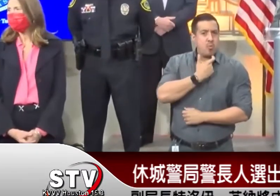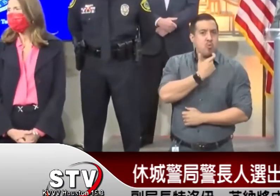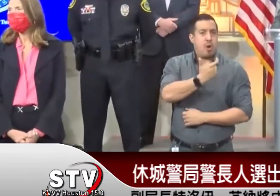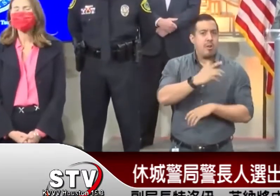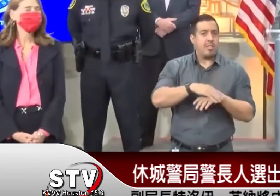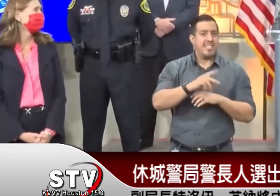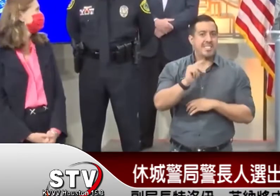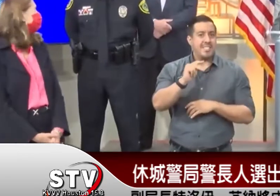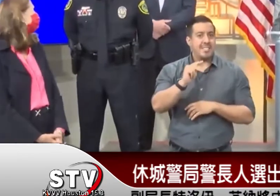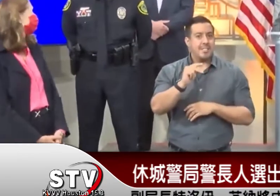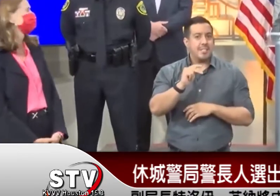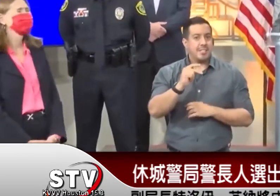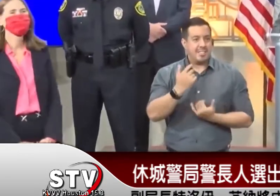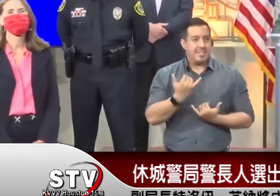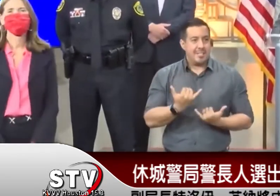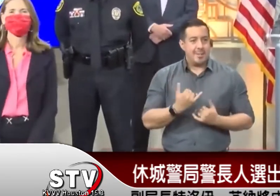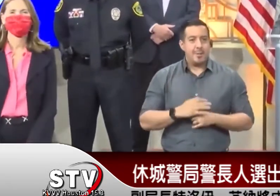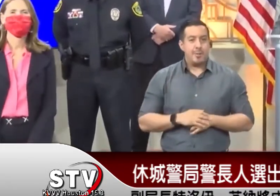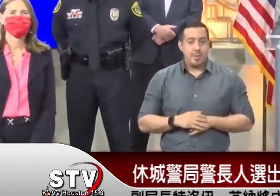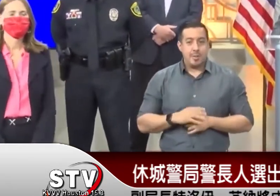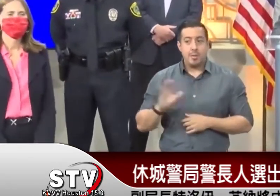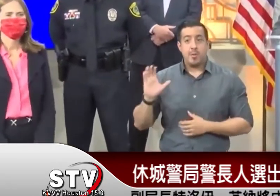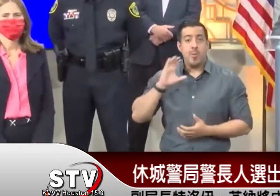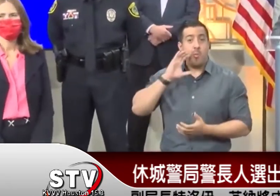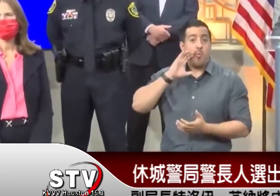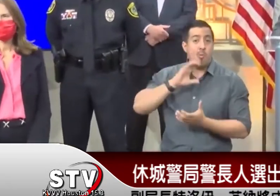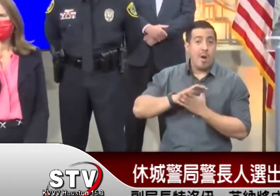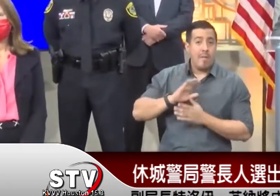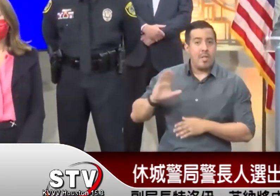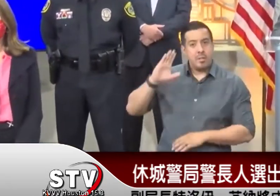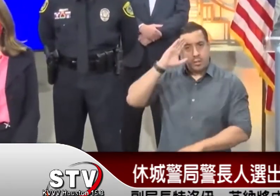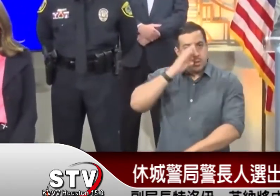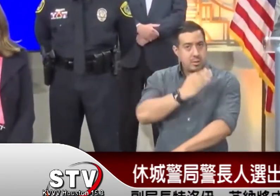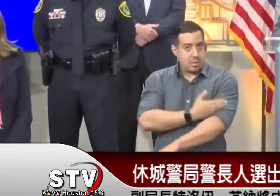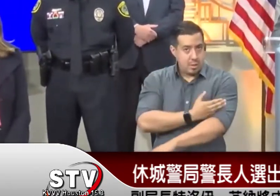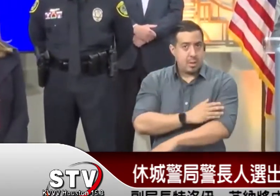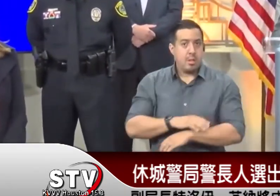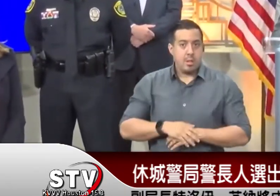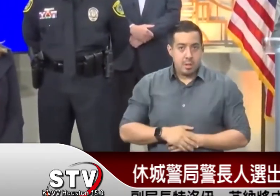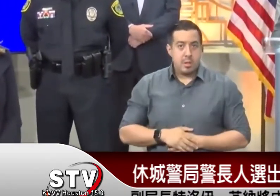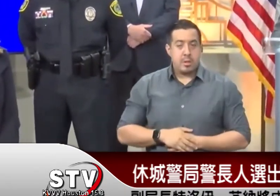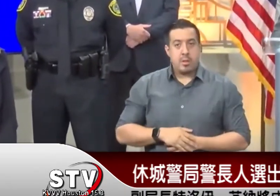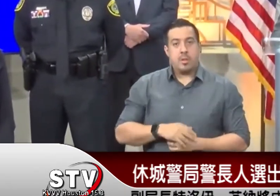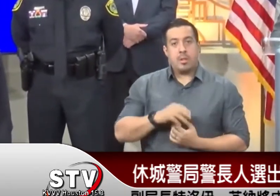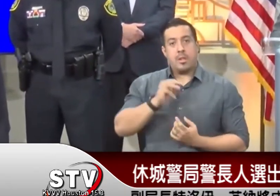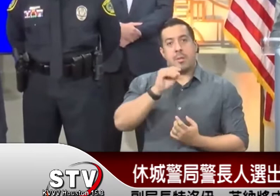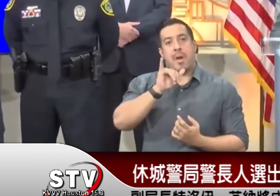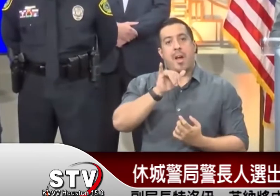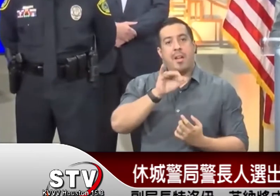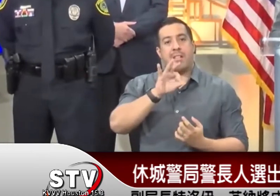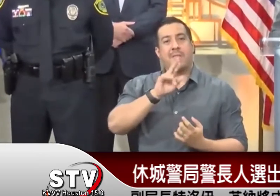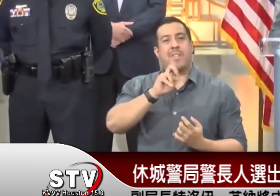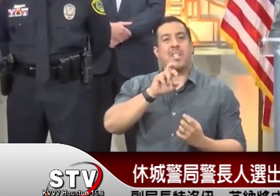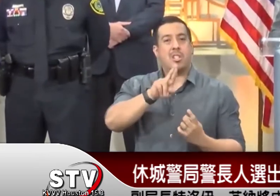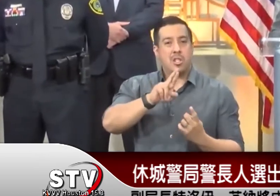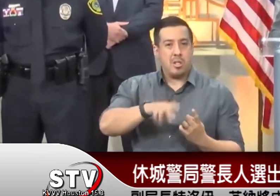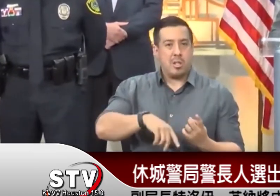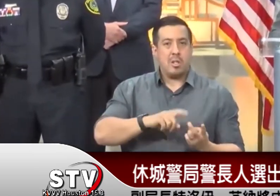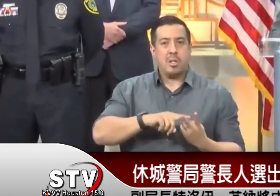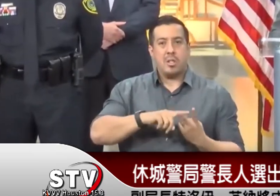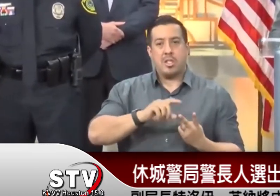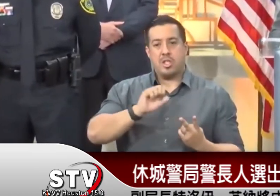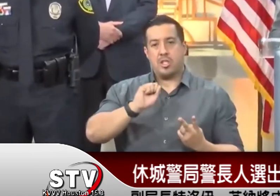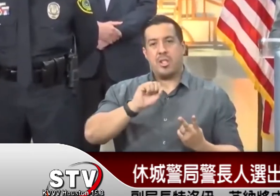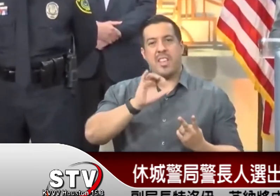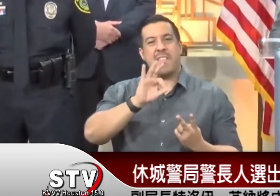在休斯顿警察局局长阿瑟维多宣布辞职，即将前往迈阿密任职后，休斯顿市长特